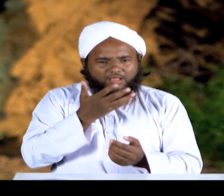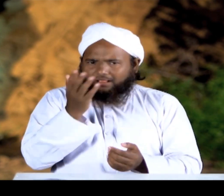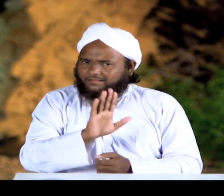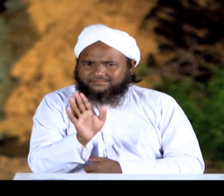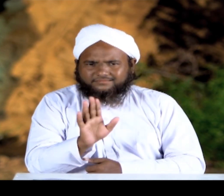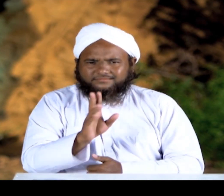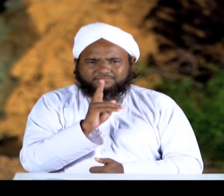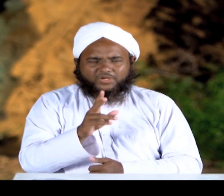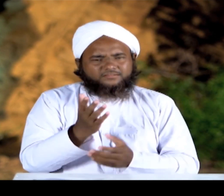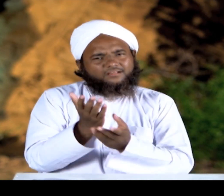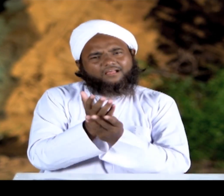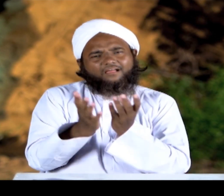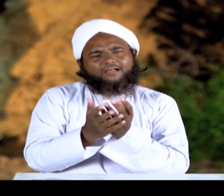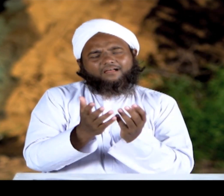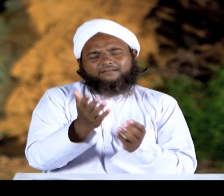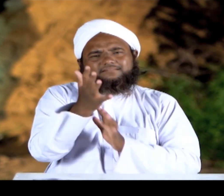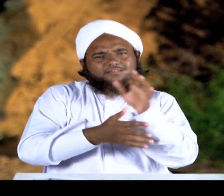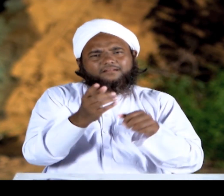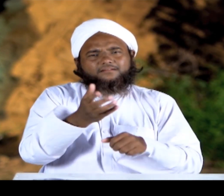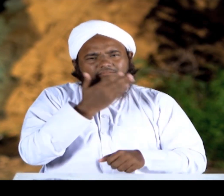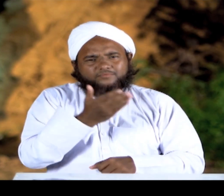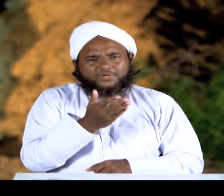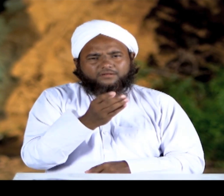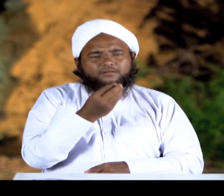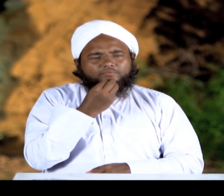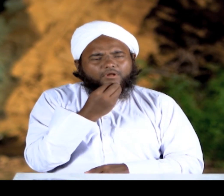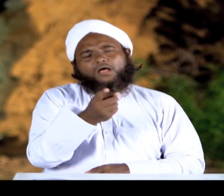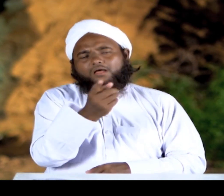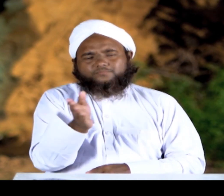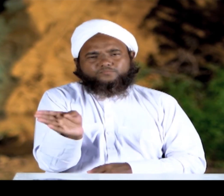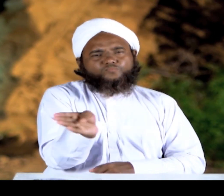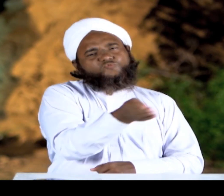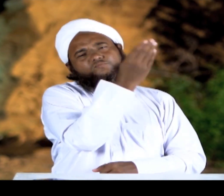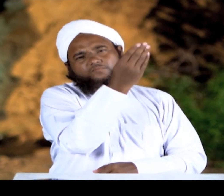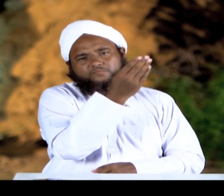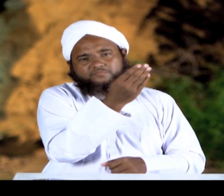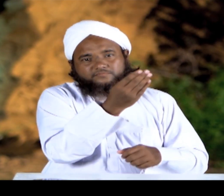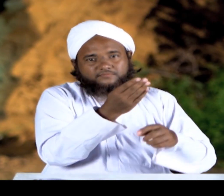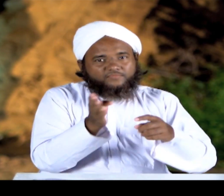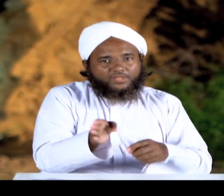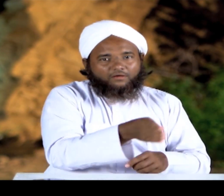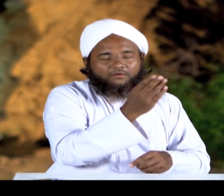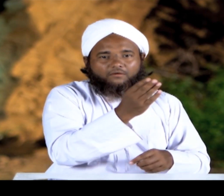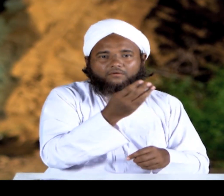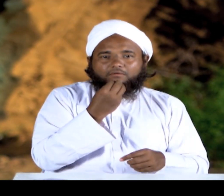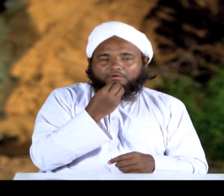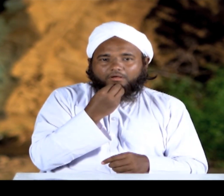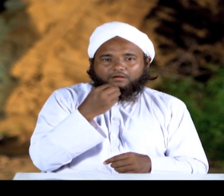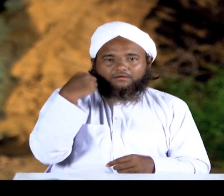زبان سے نہیں صرف دست مبارک کے اشارے سے فرمایا جائیے. اشارہ ہوتے ہی اس بوڑھے صاحب نے